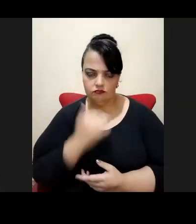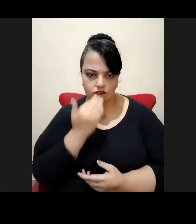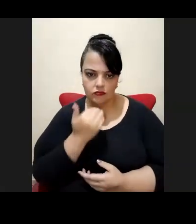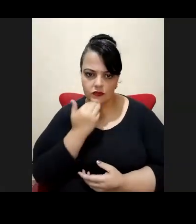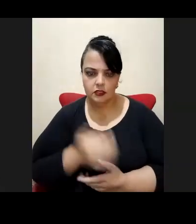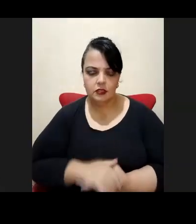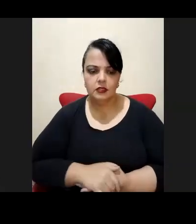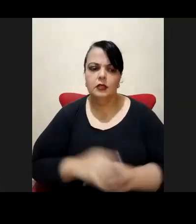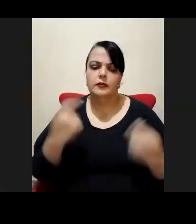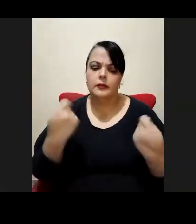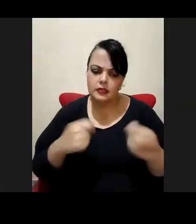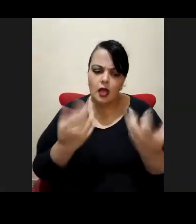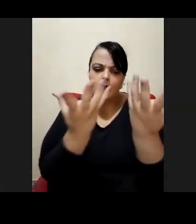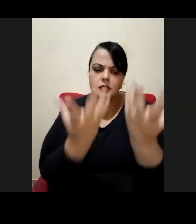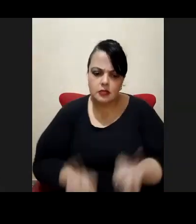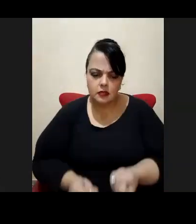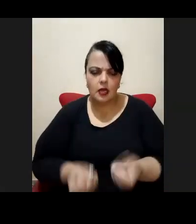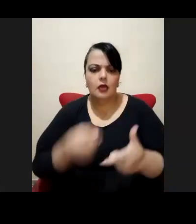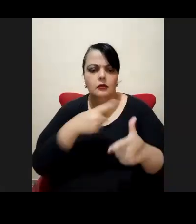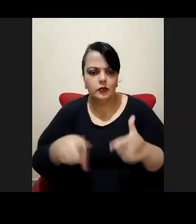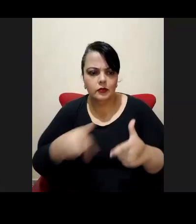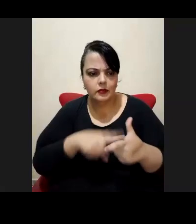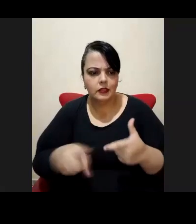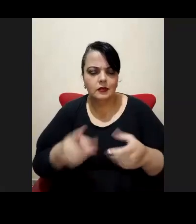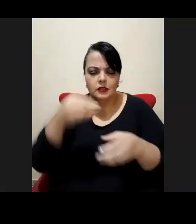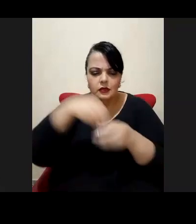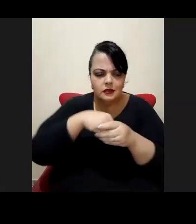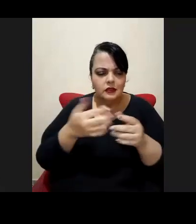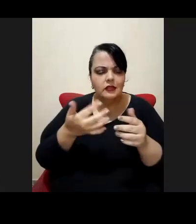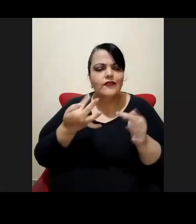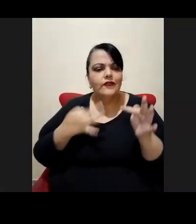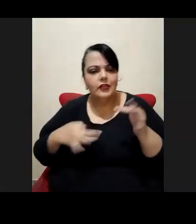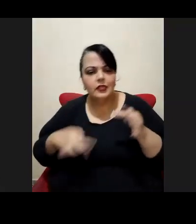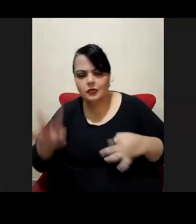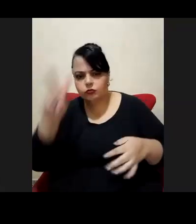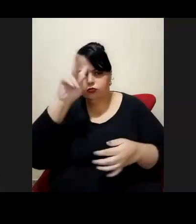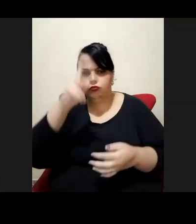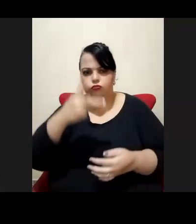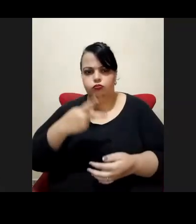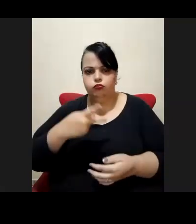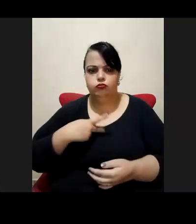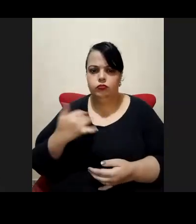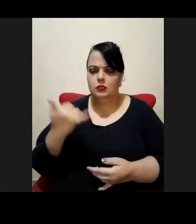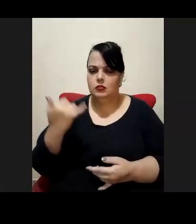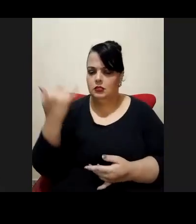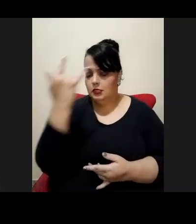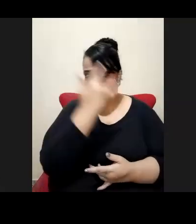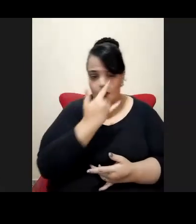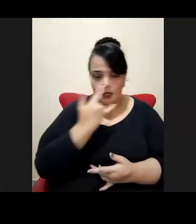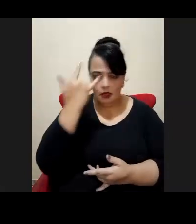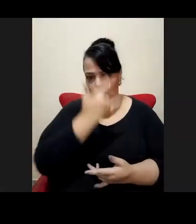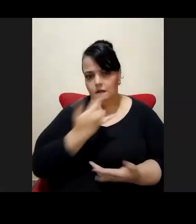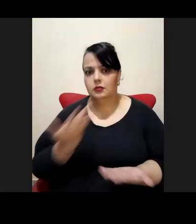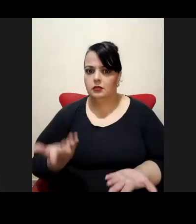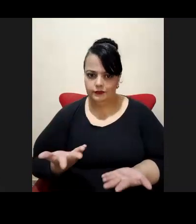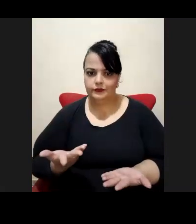suas imperfeições, com a sua ferida narcísica, né, e hoje é muito difícil disso. Ao mesmo tempo,